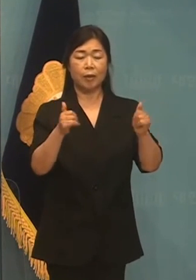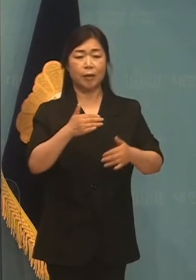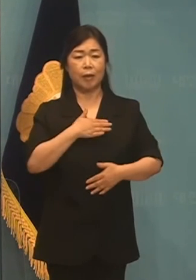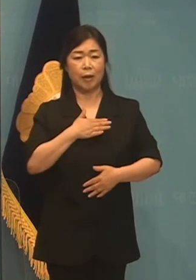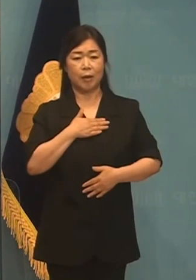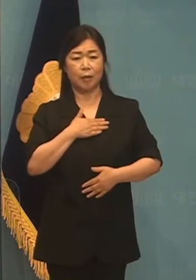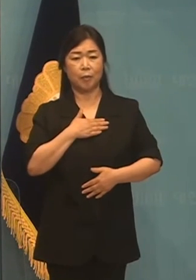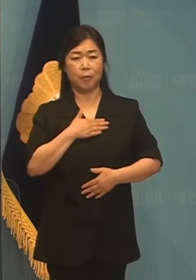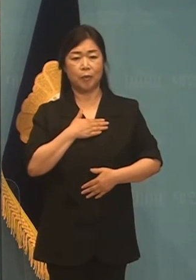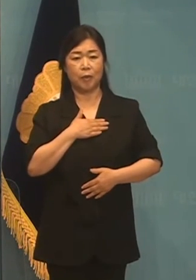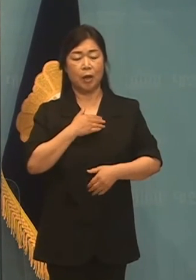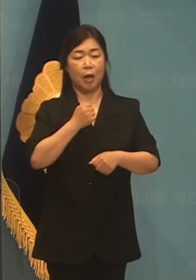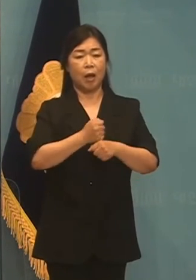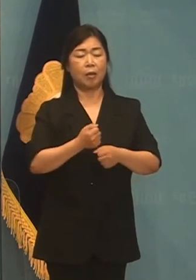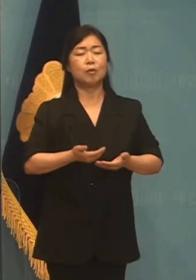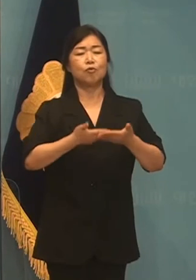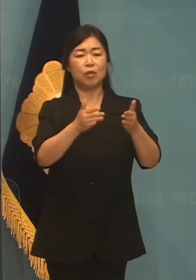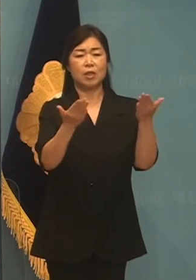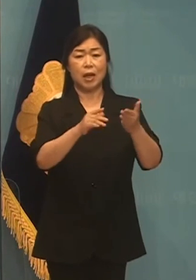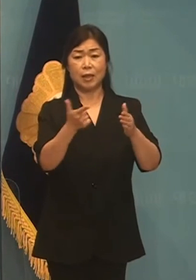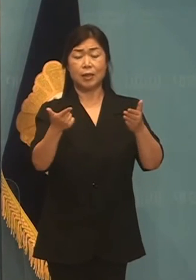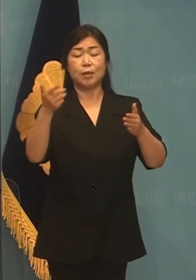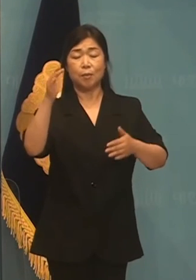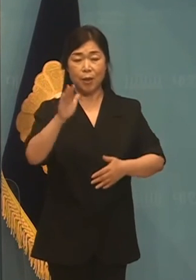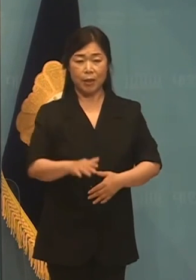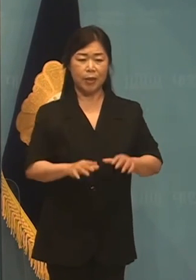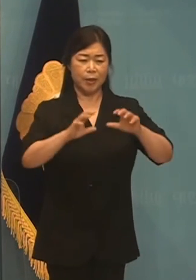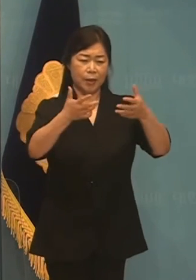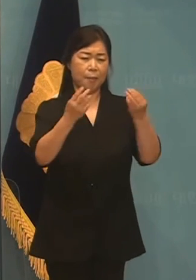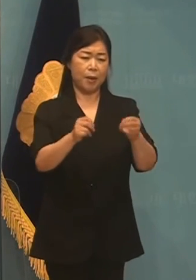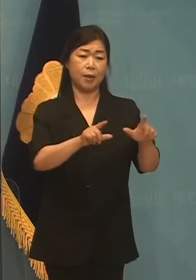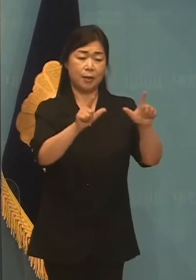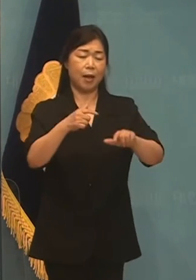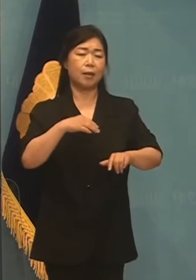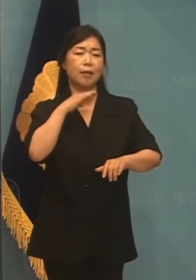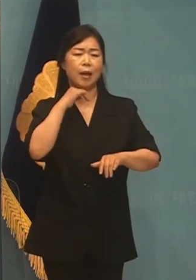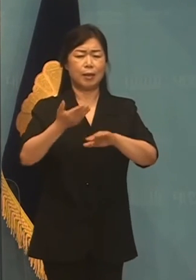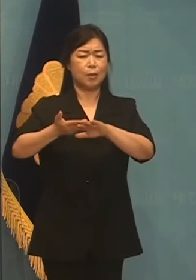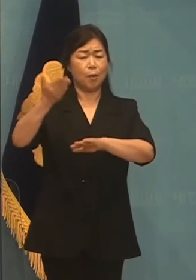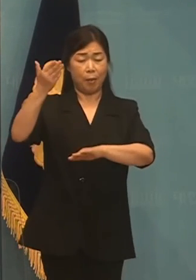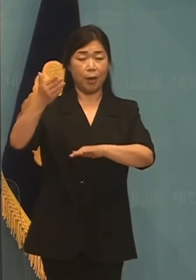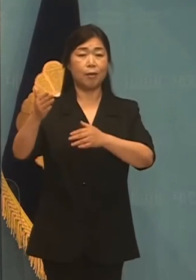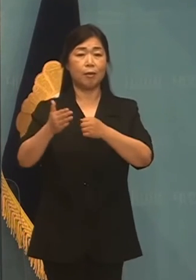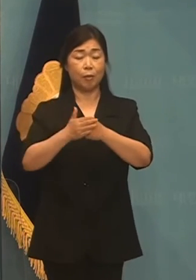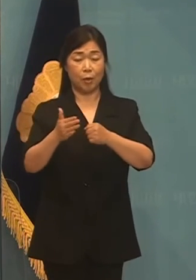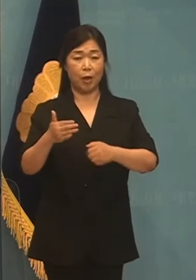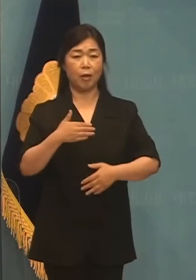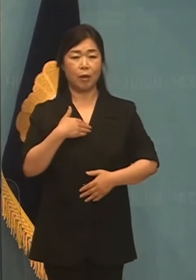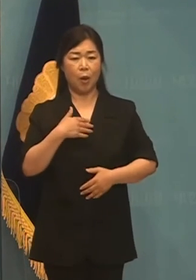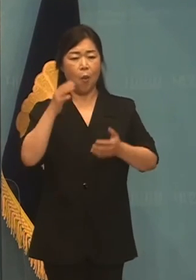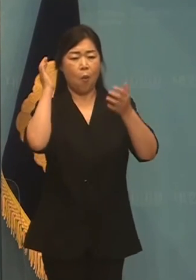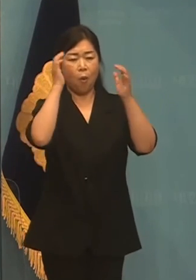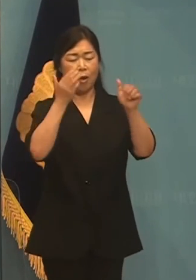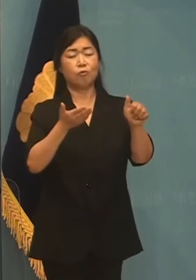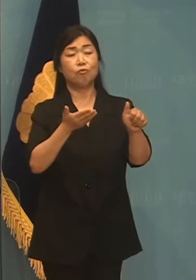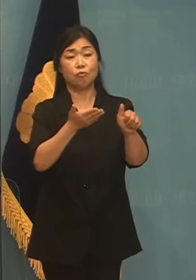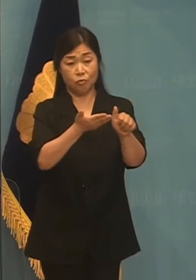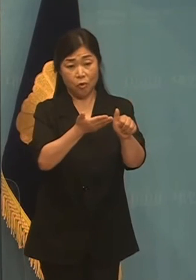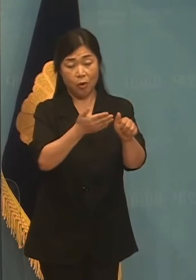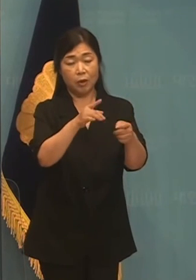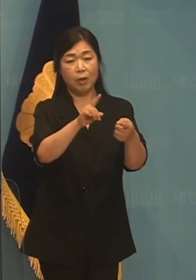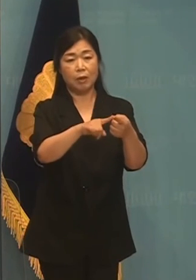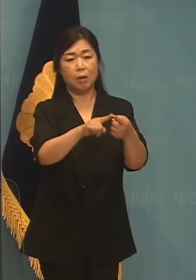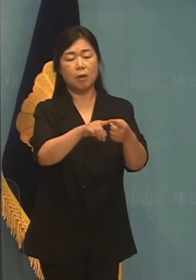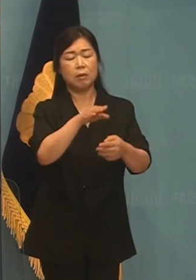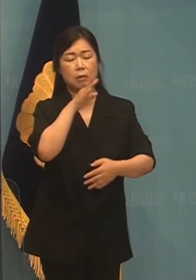제가 그린 길은 아니지만 세상을 많이 산 선배로서 이런 혼란을 끼친 점에